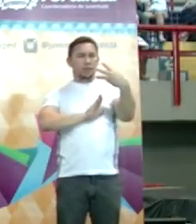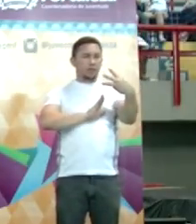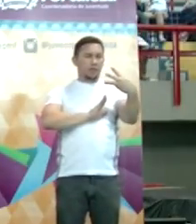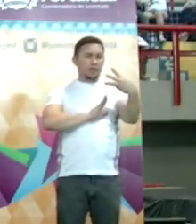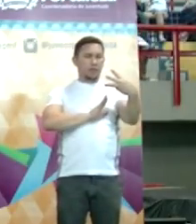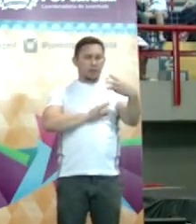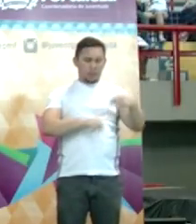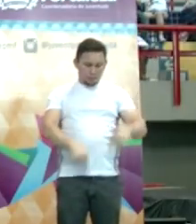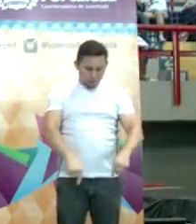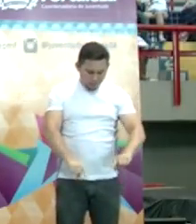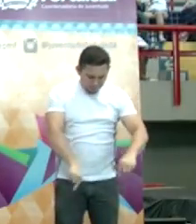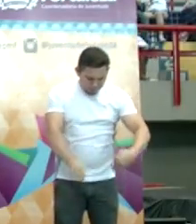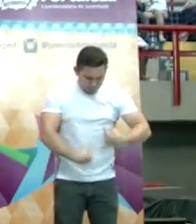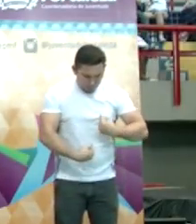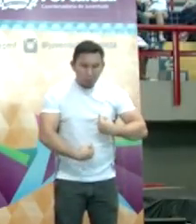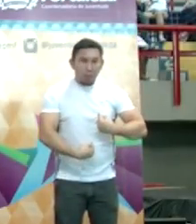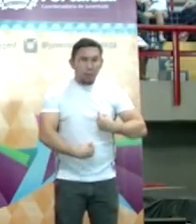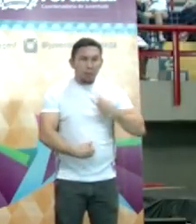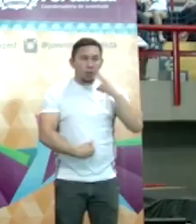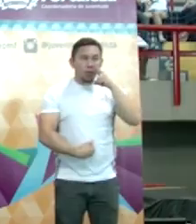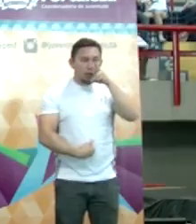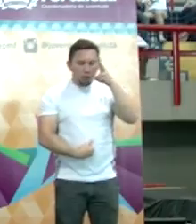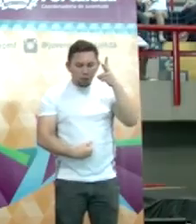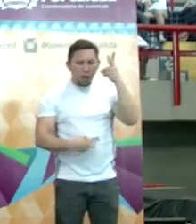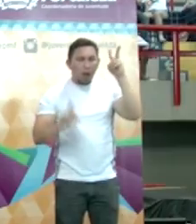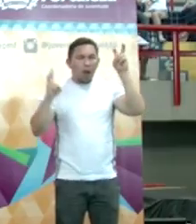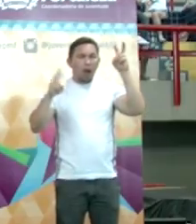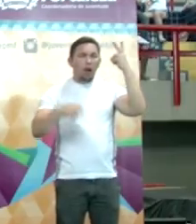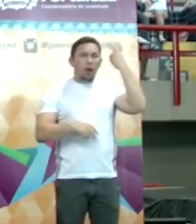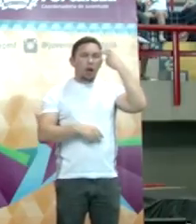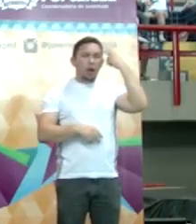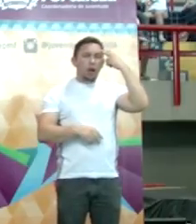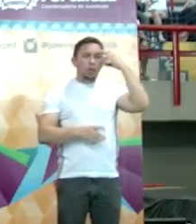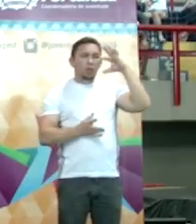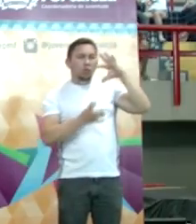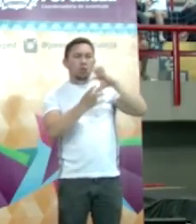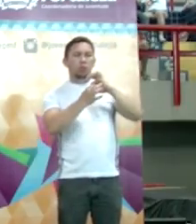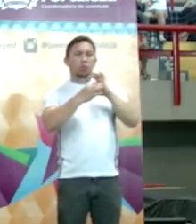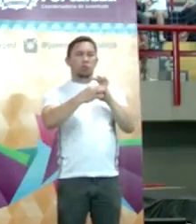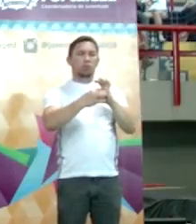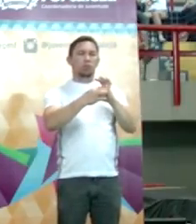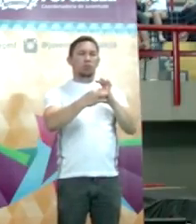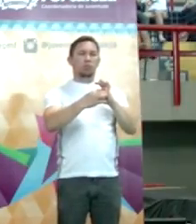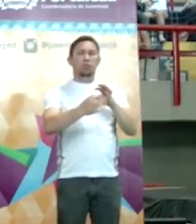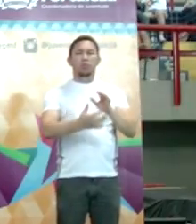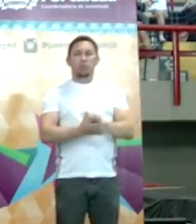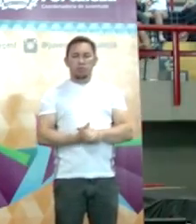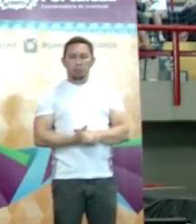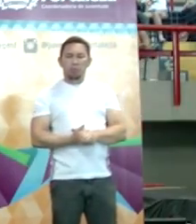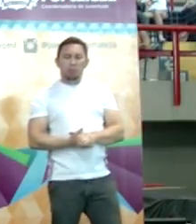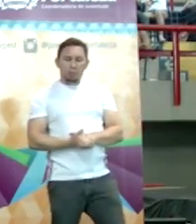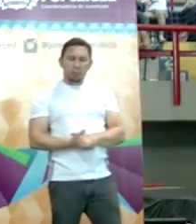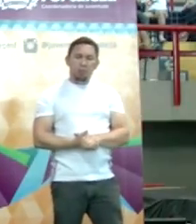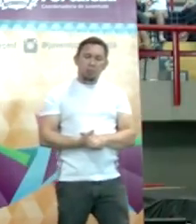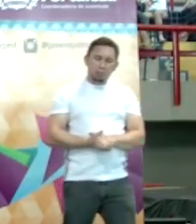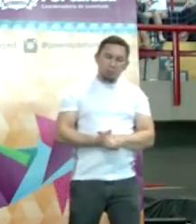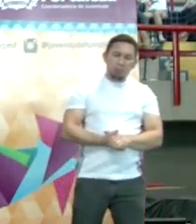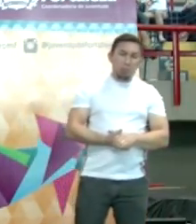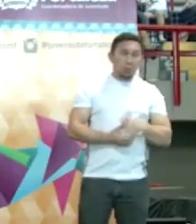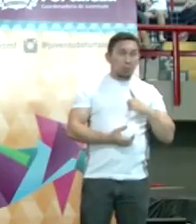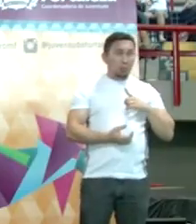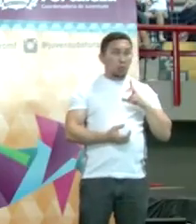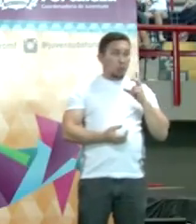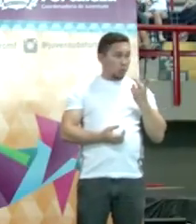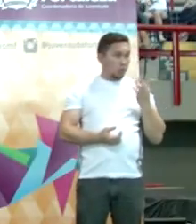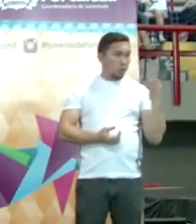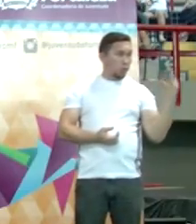uma força em você. Como é o nome dessa força? Normal. Tudo se encaixa. Arudim, realmente tu disse que